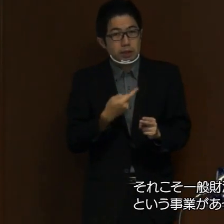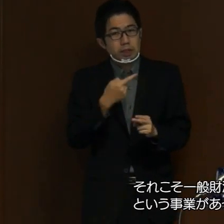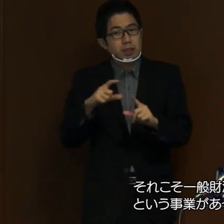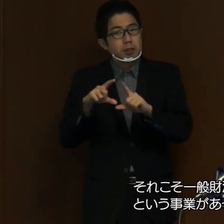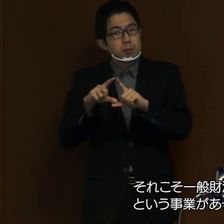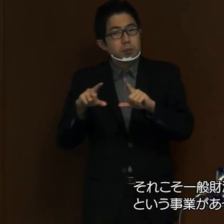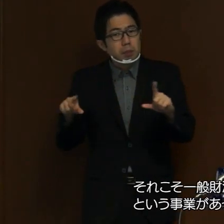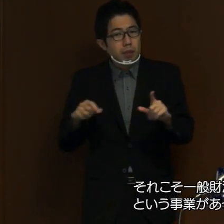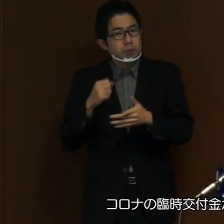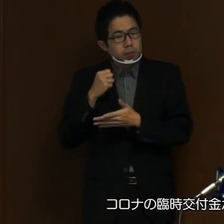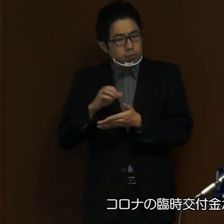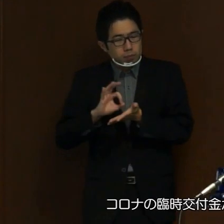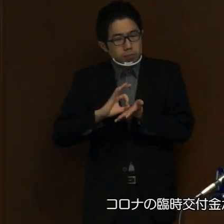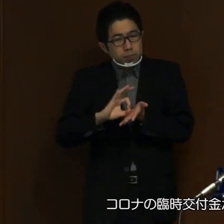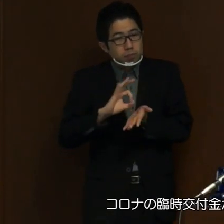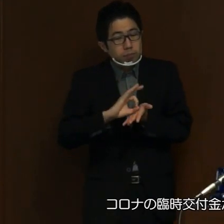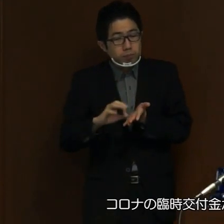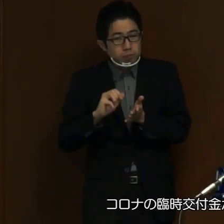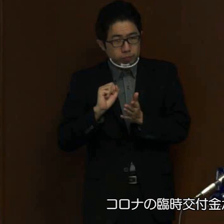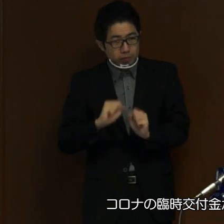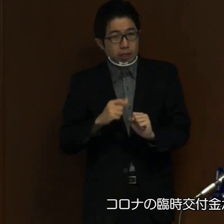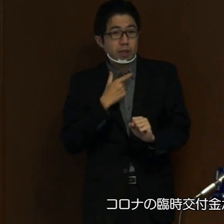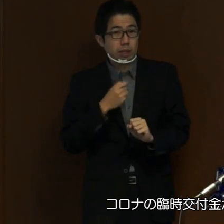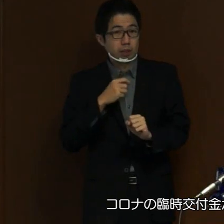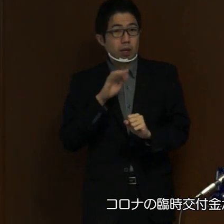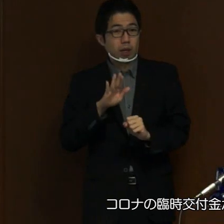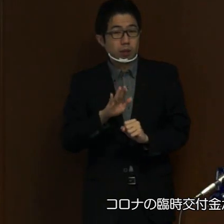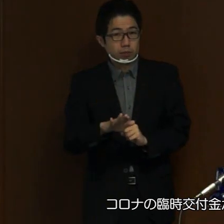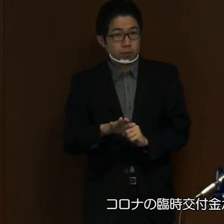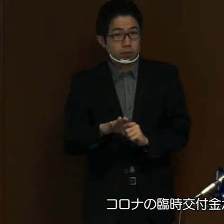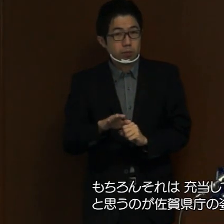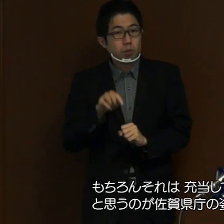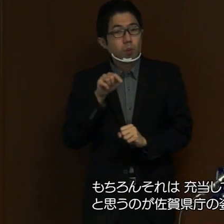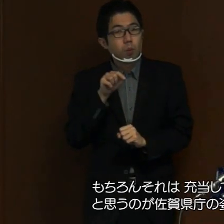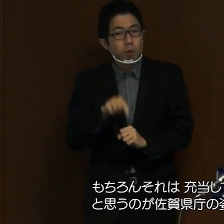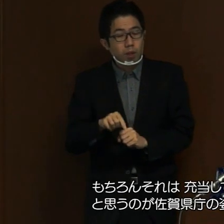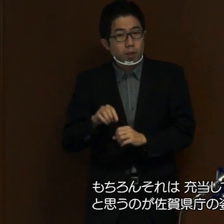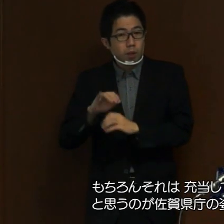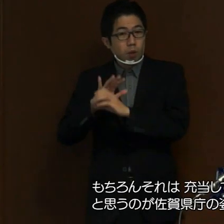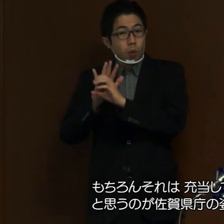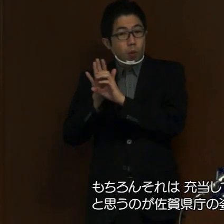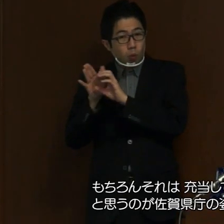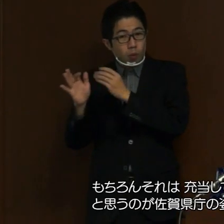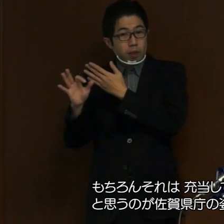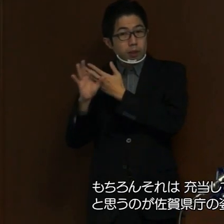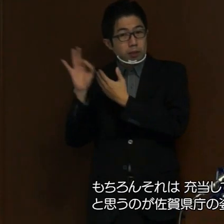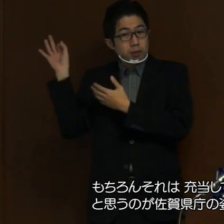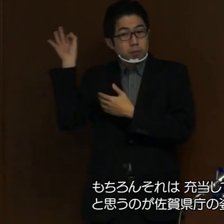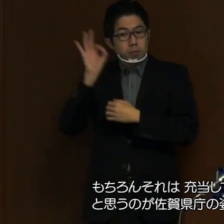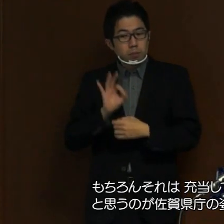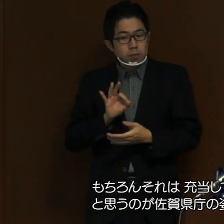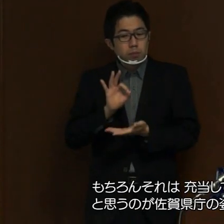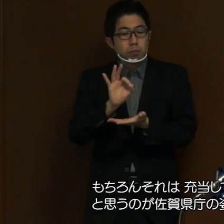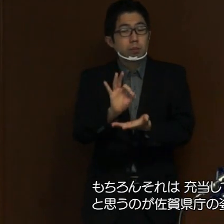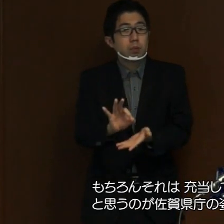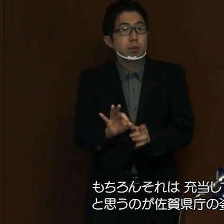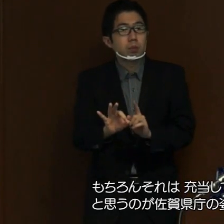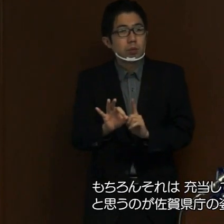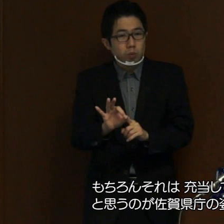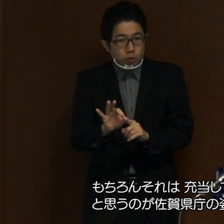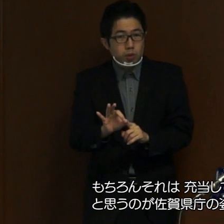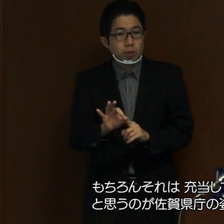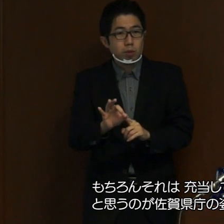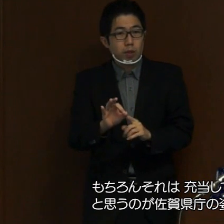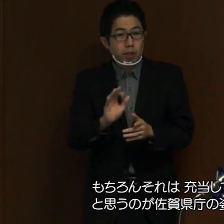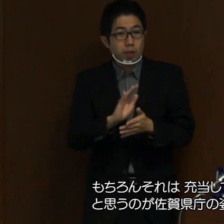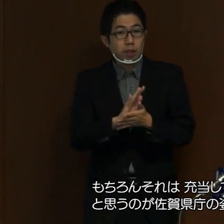があったときに、ただ、コロナの臨時交付金が当たるのであれば、もちろんそれを充当してやっていきたいって思うのは、佐